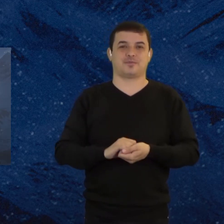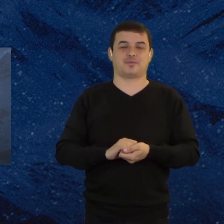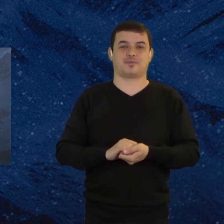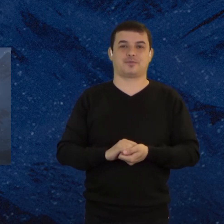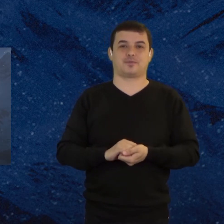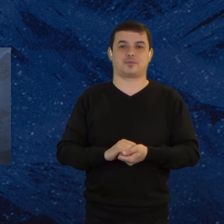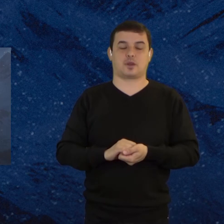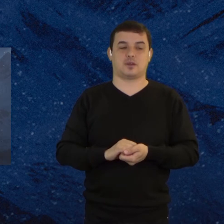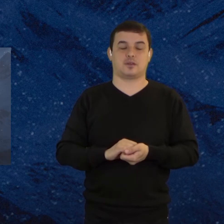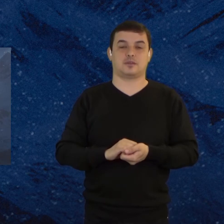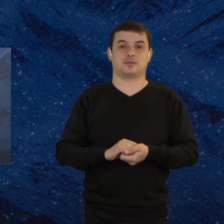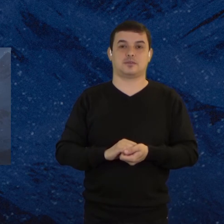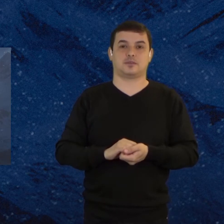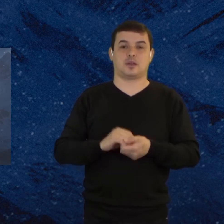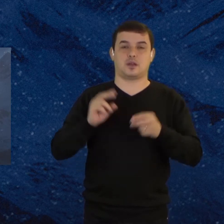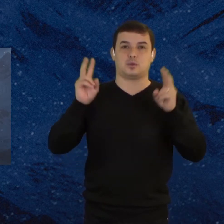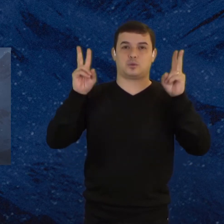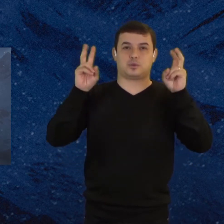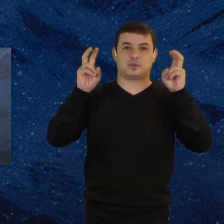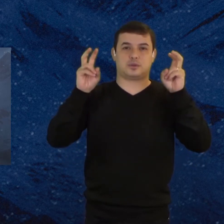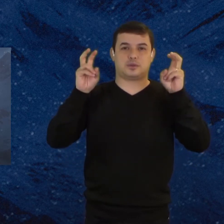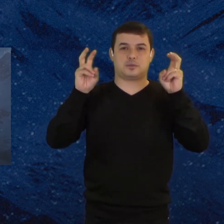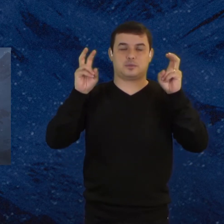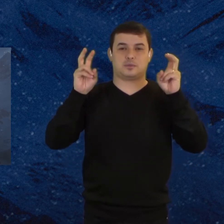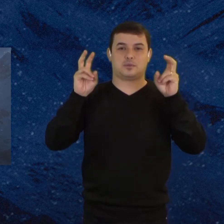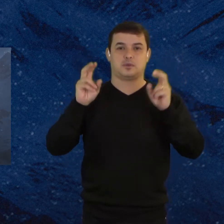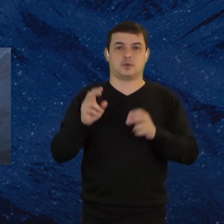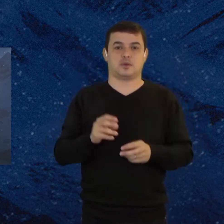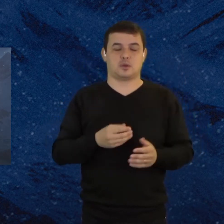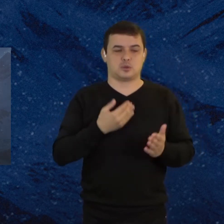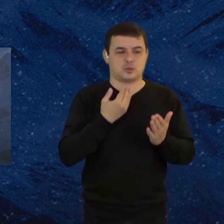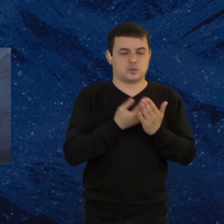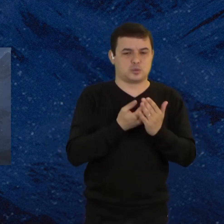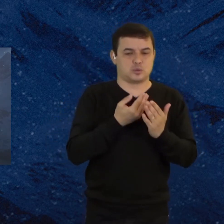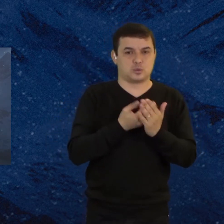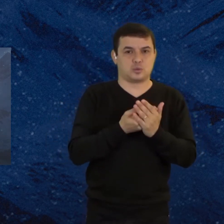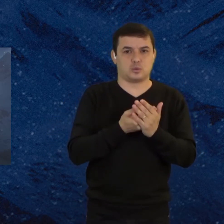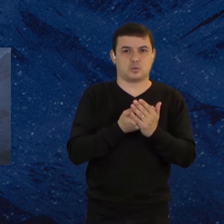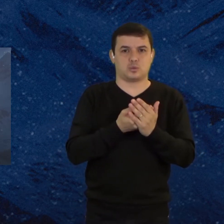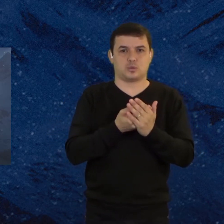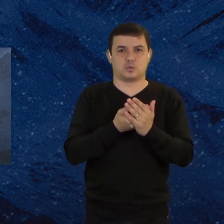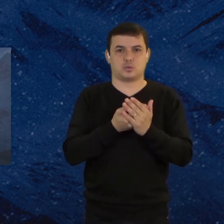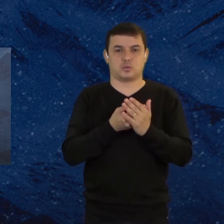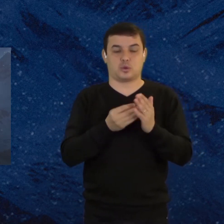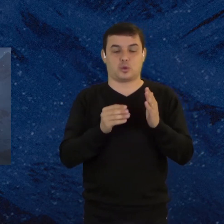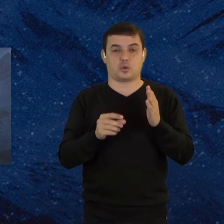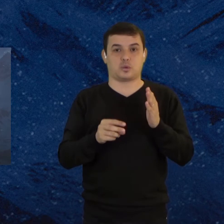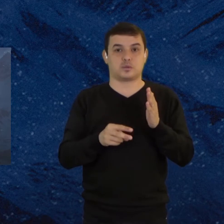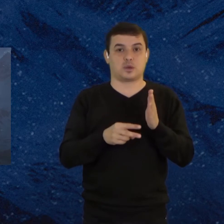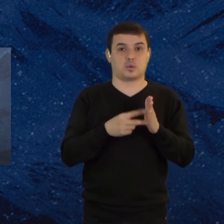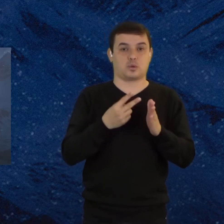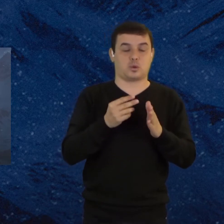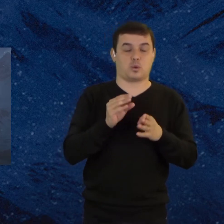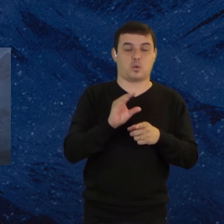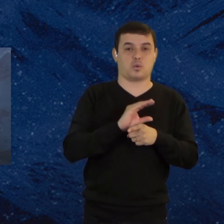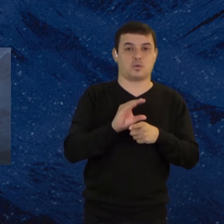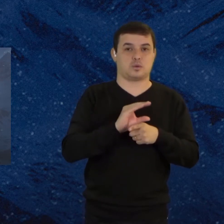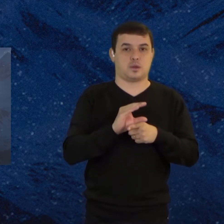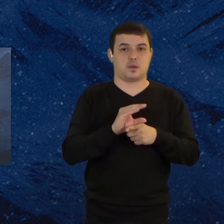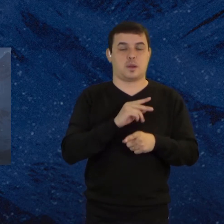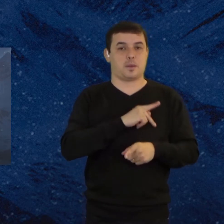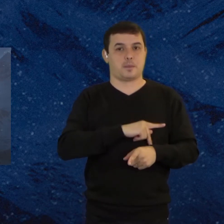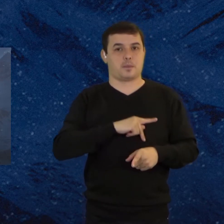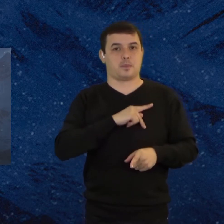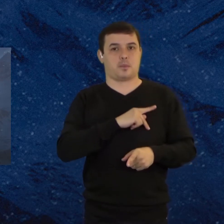Então, o tema do nosso estudo dentro dessa carta do apóstolo Paulo,